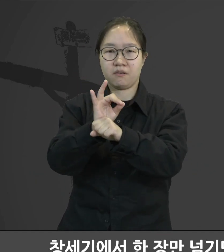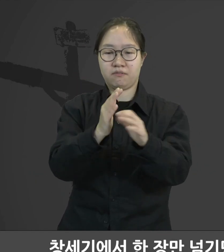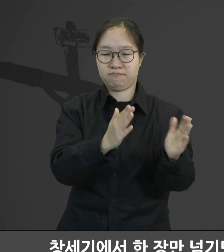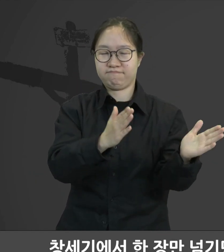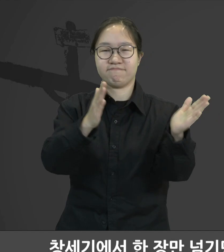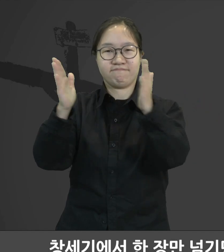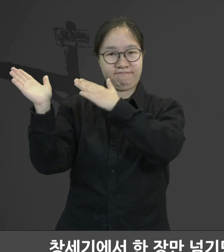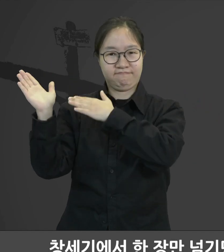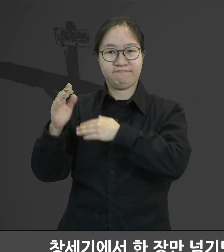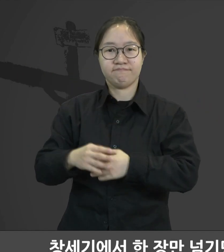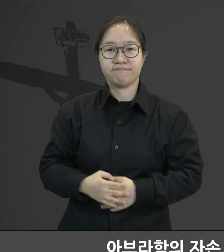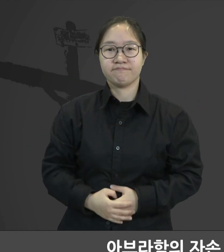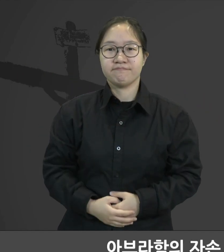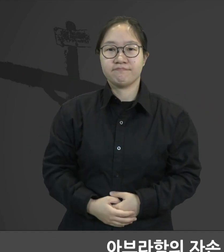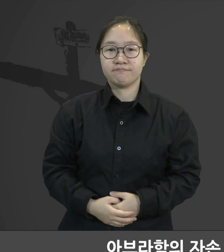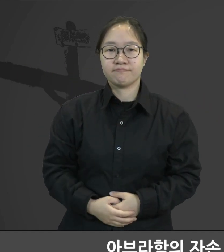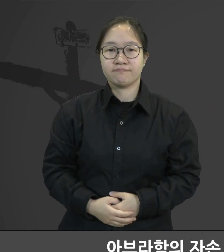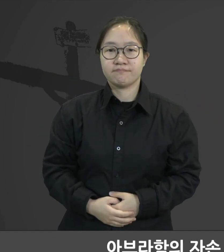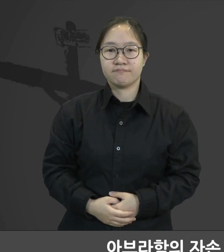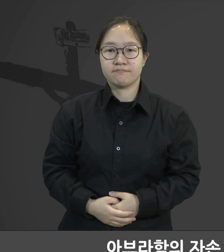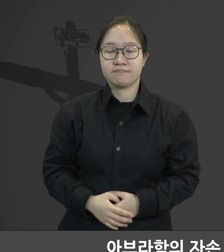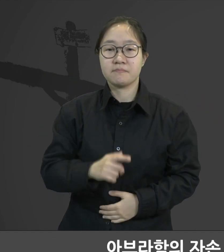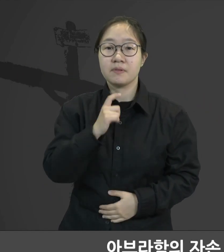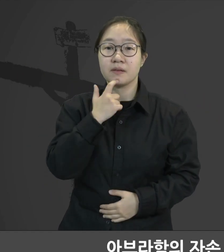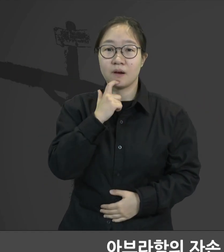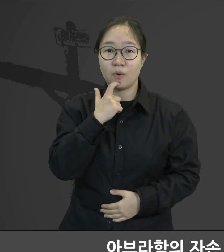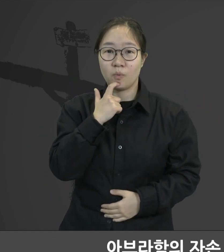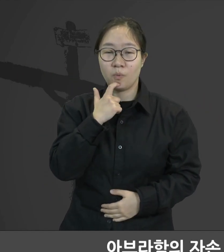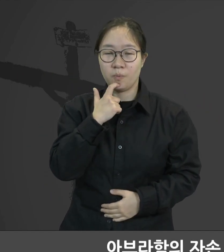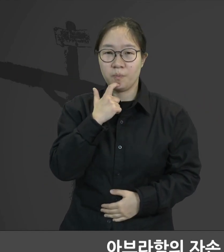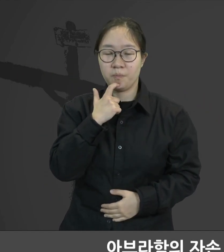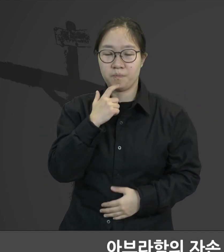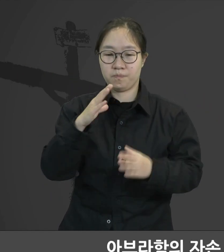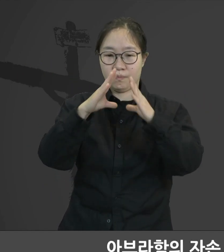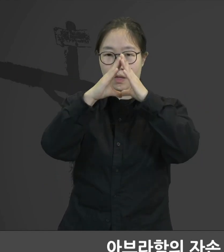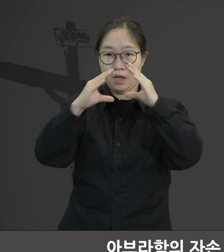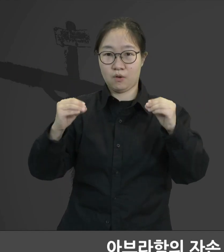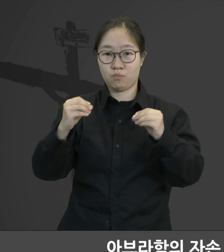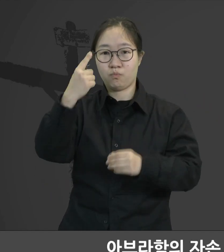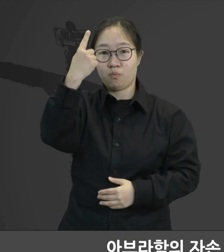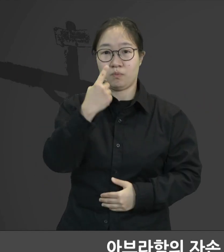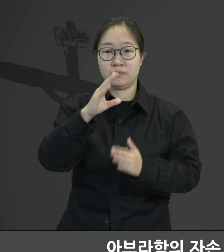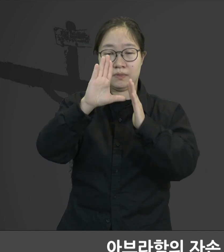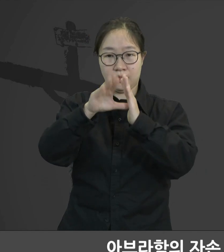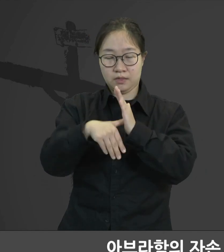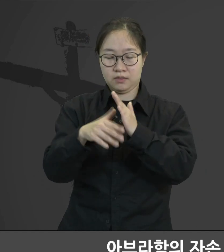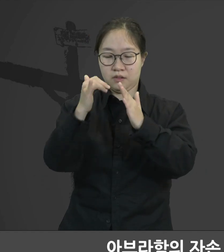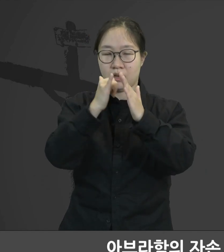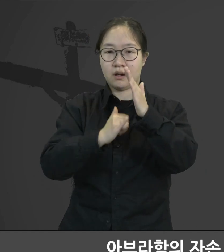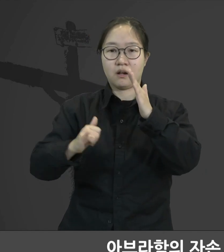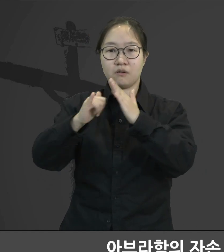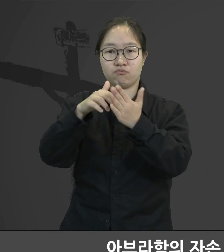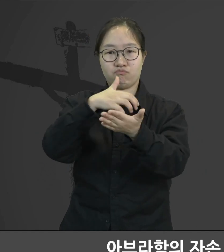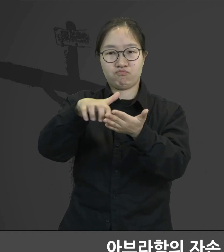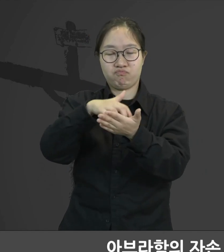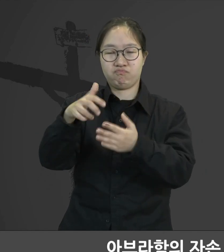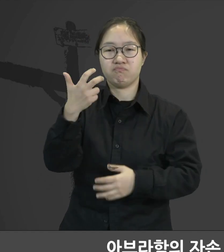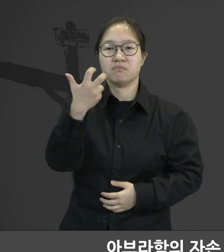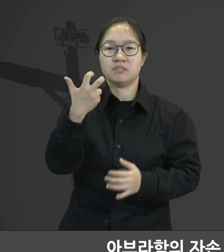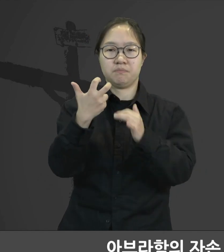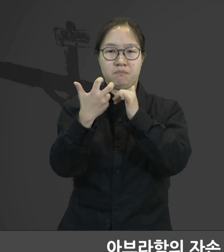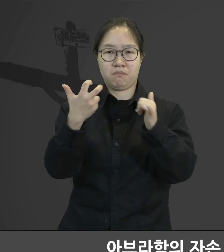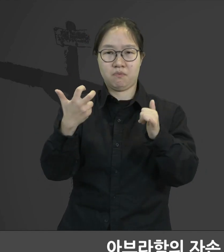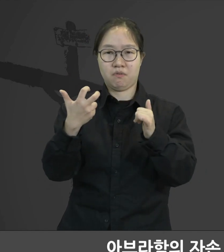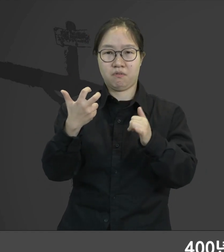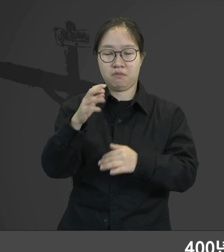흐릅니다. 아브라함의 자손 야곱이 가족들과 함께 애굽으로 내려왔을 때 그들의 수는 70명